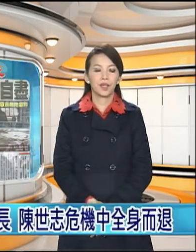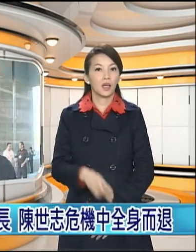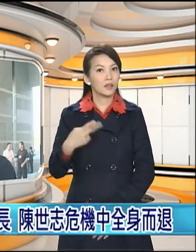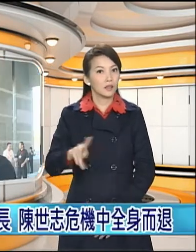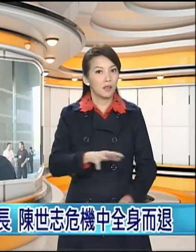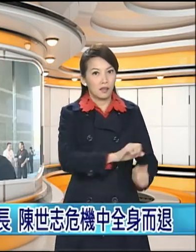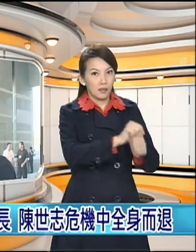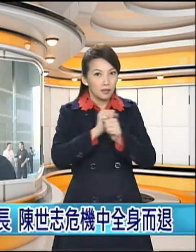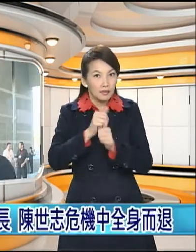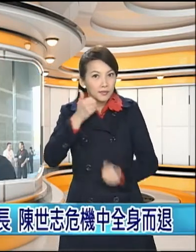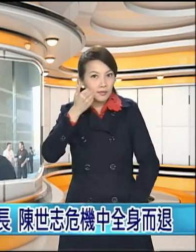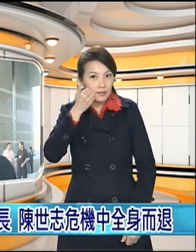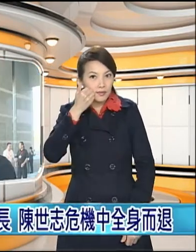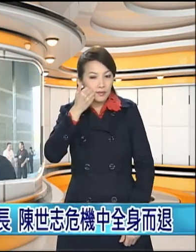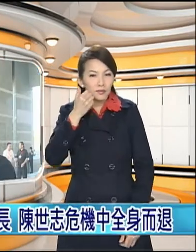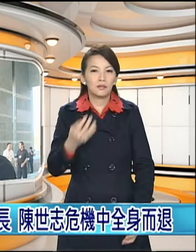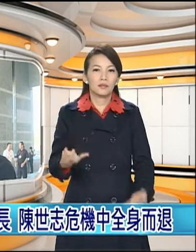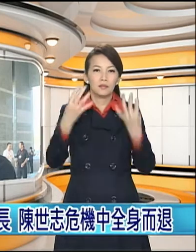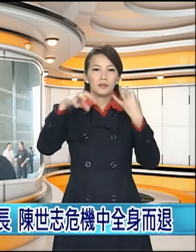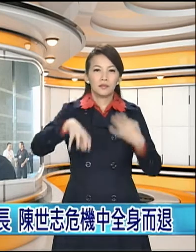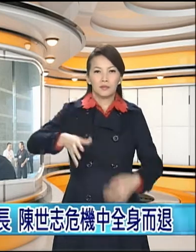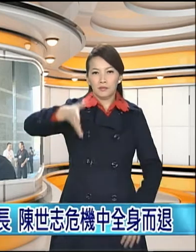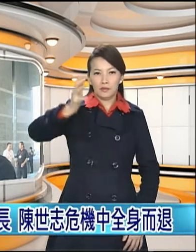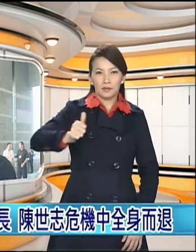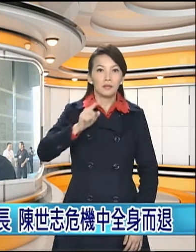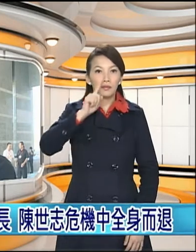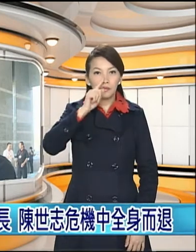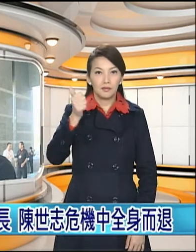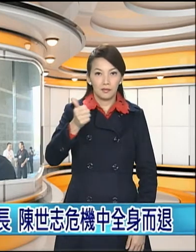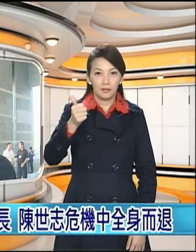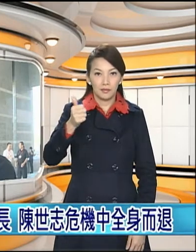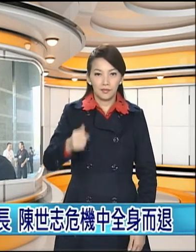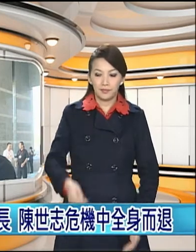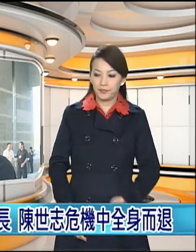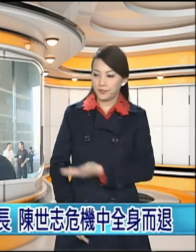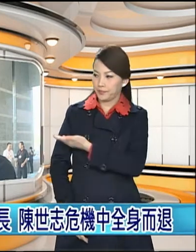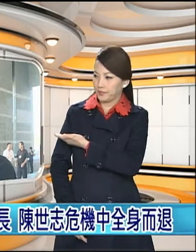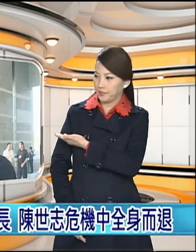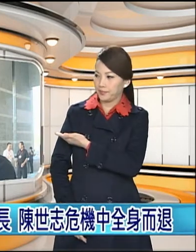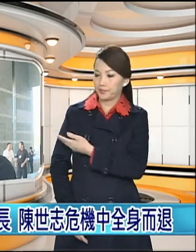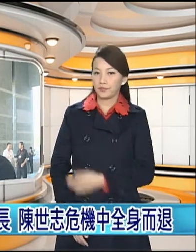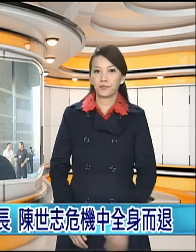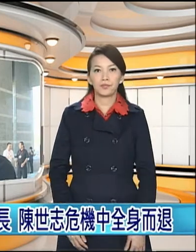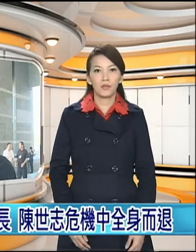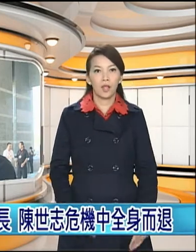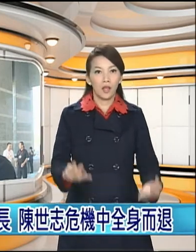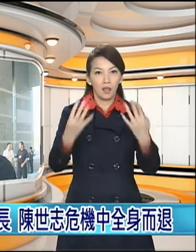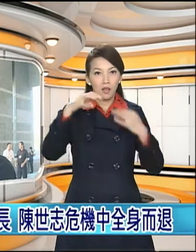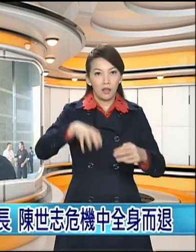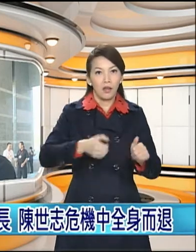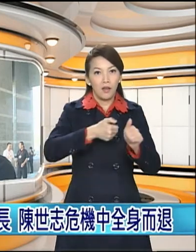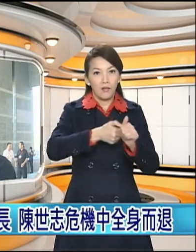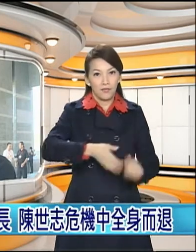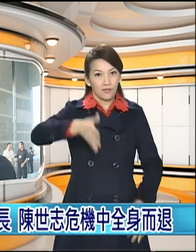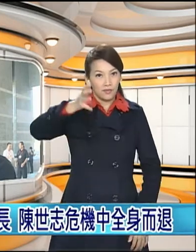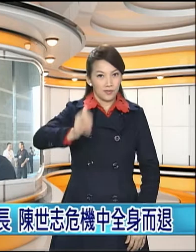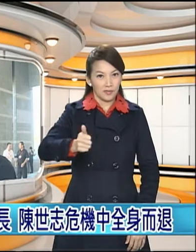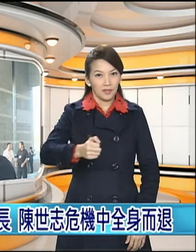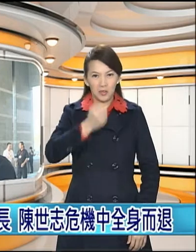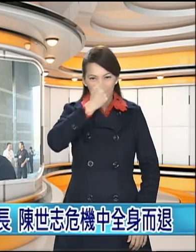持的人质就是典狱长陈世志，他自愿当人质来替换副典